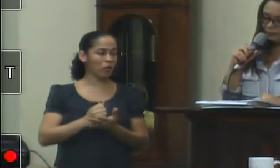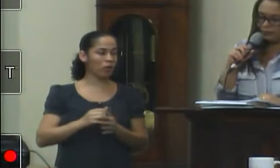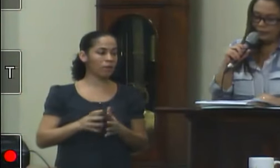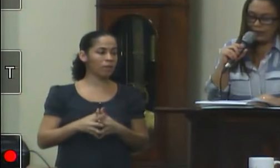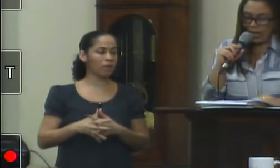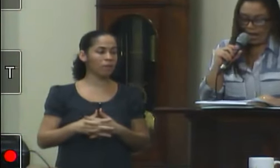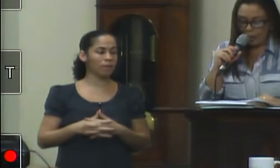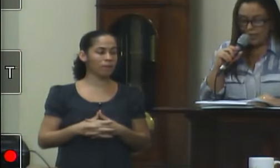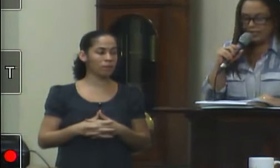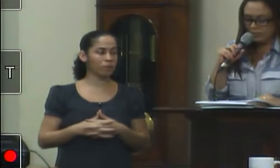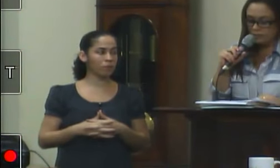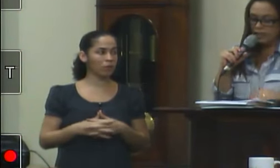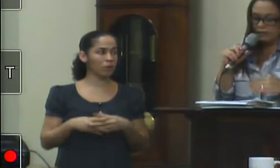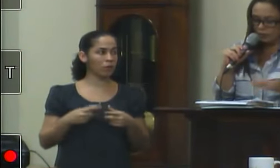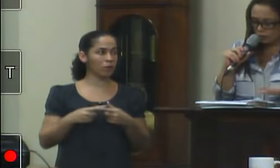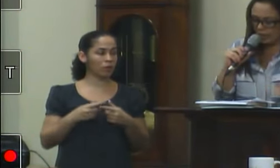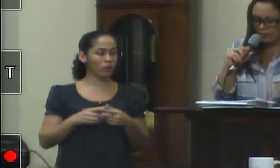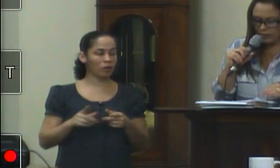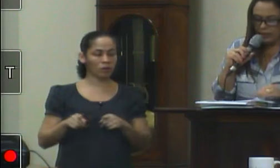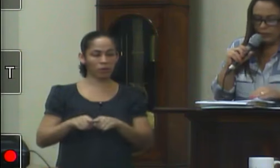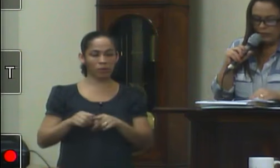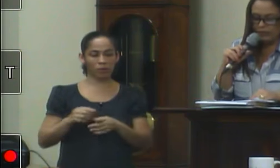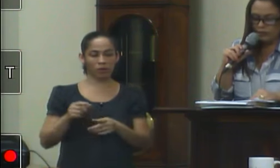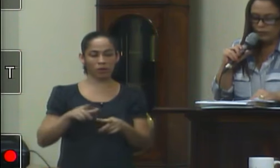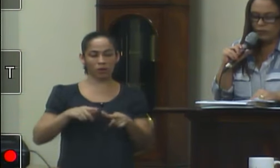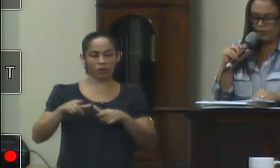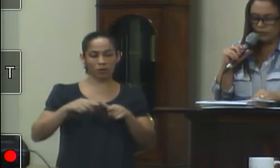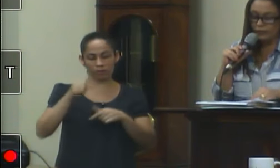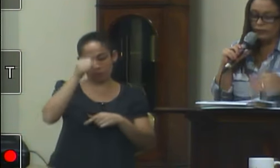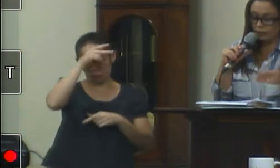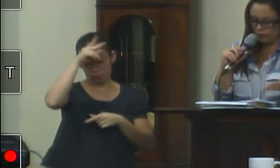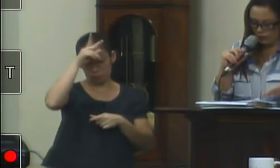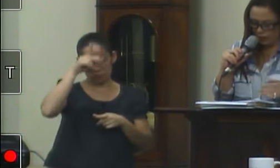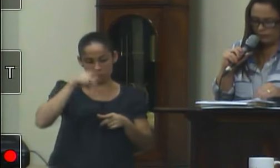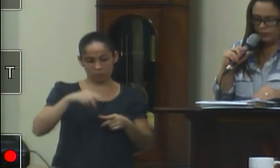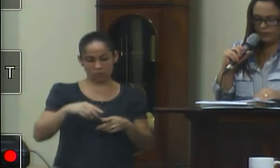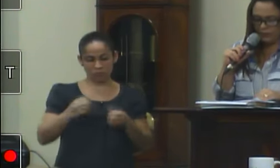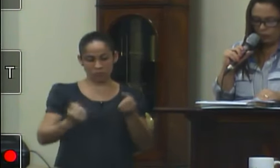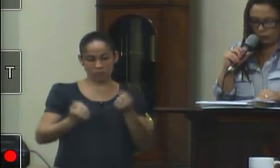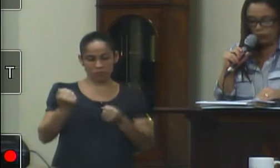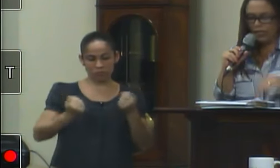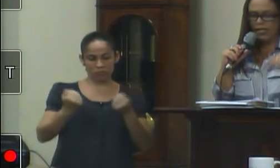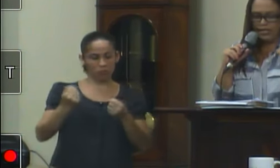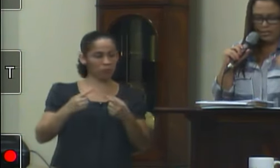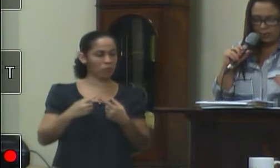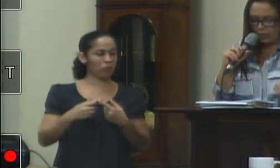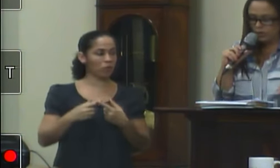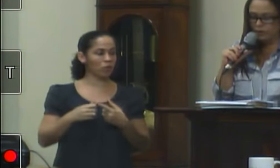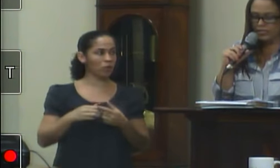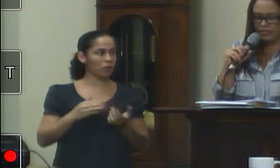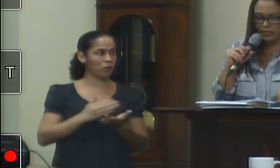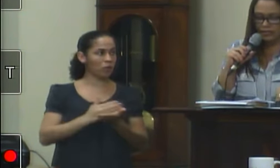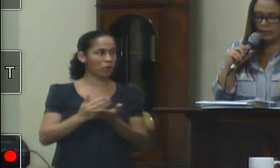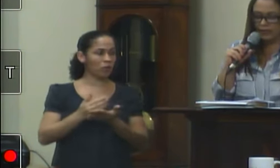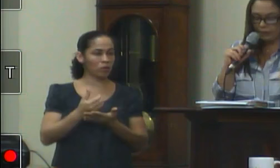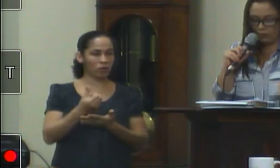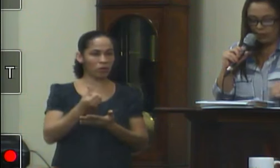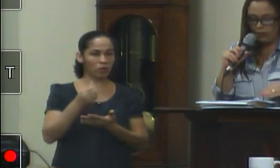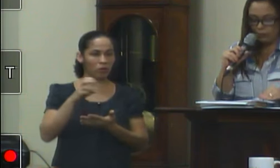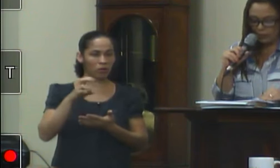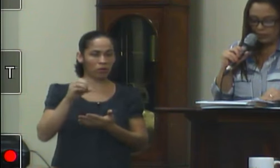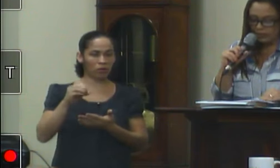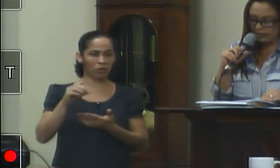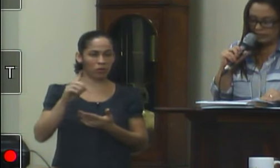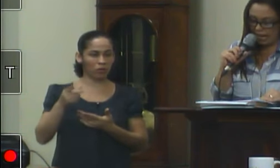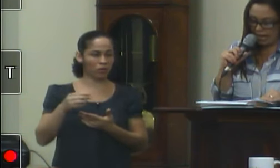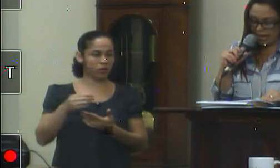demanda. A prestação de serviços de manutenção preventiva e corretiva dos veículos da saúde, inicialmente foi R$ 650.000 e caiu